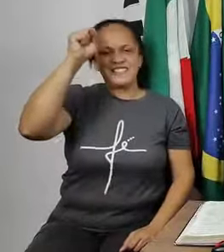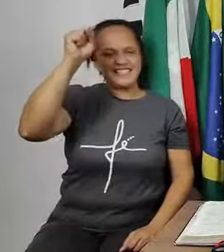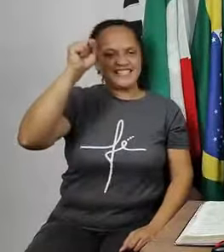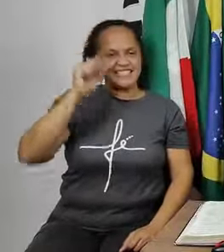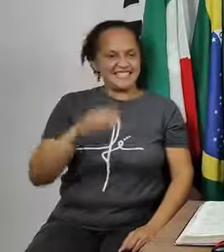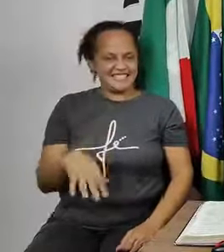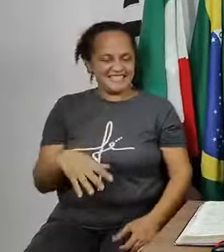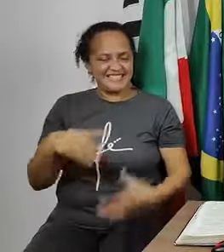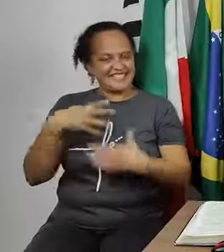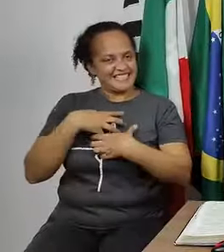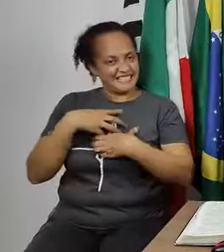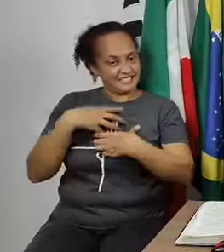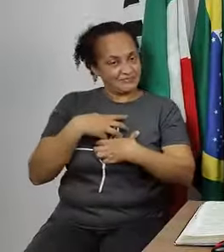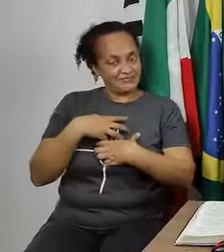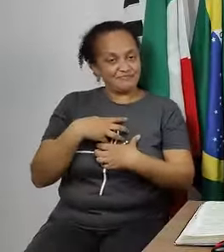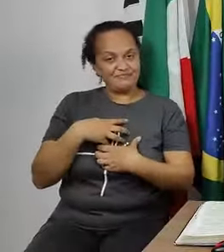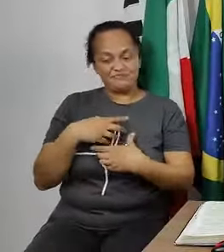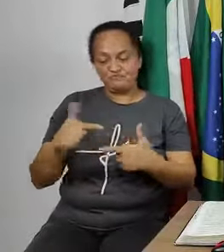resiliente,